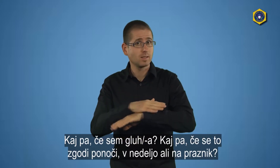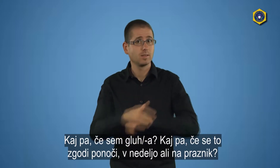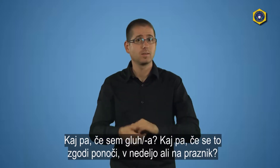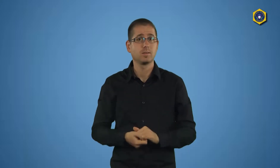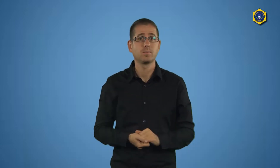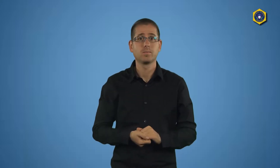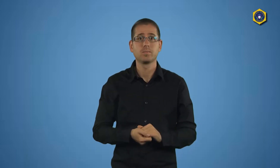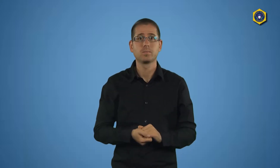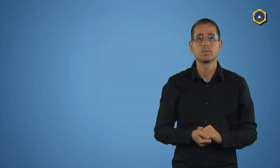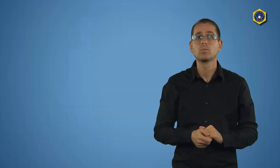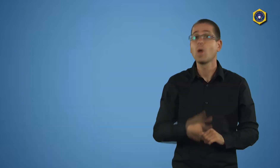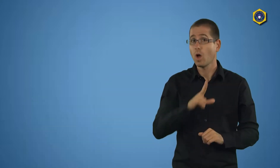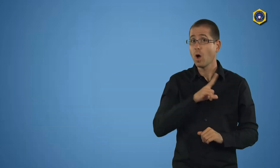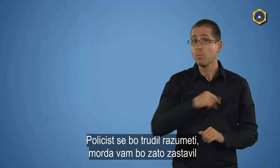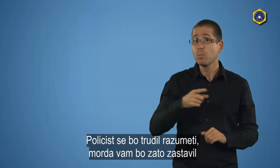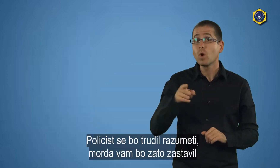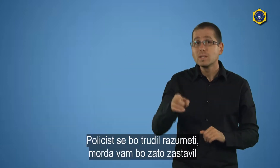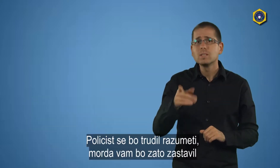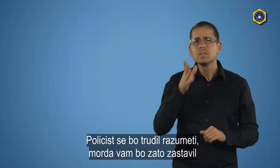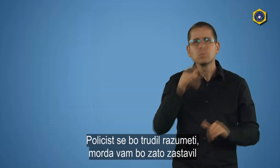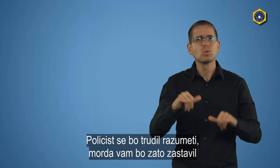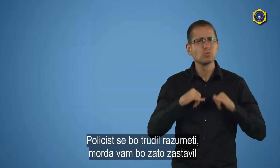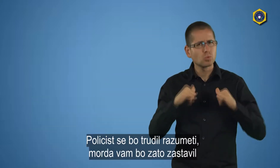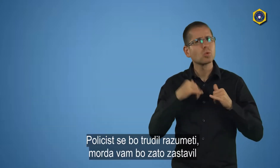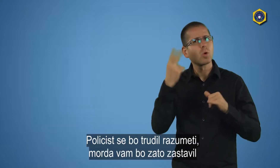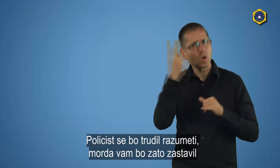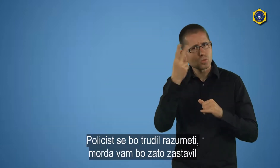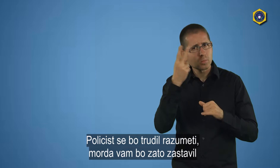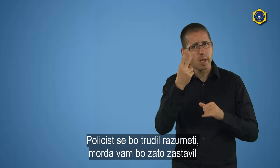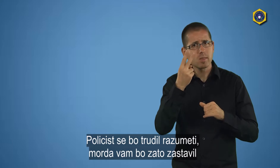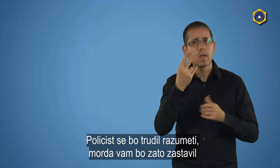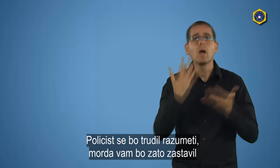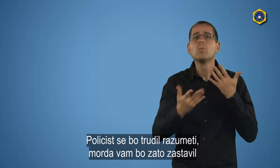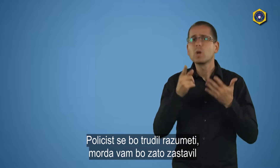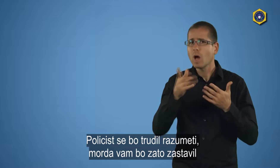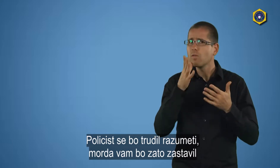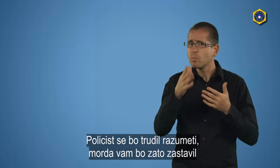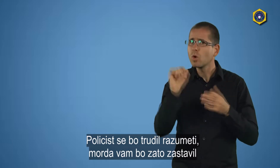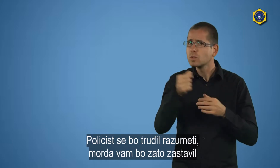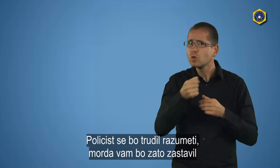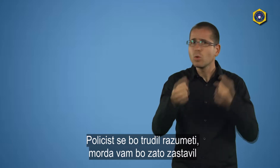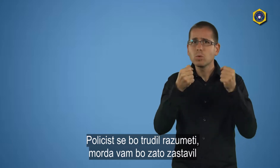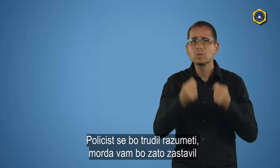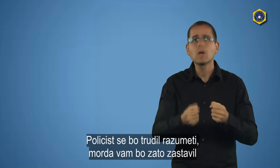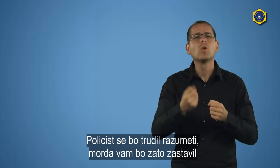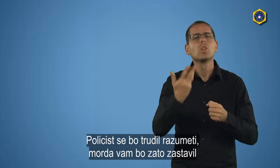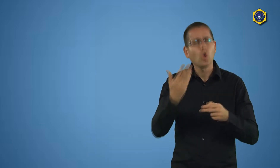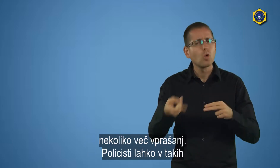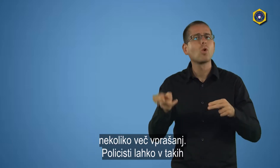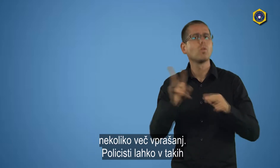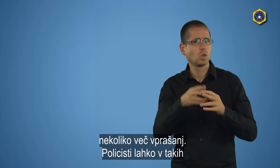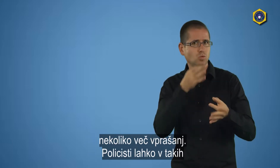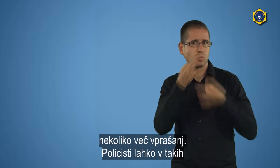v nedeljo ali na praznik? Policist se bo trudil razumeti, morda vam bo zato zastavil nekoliko več